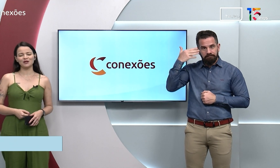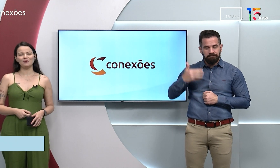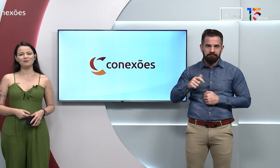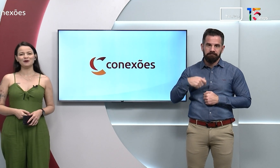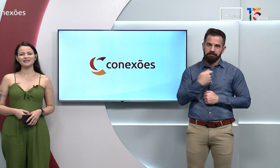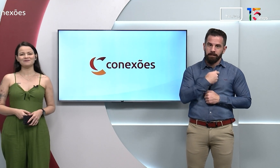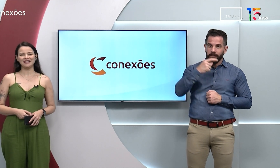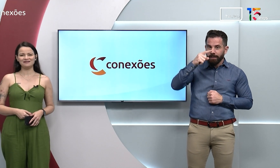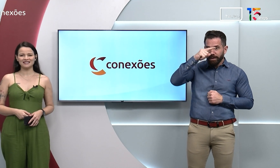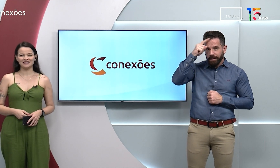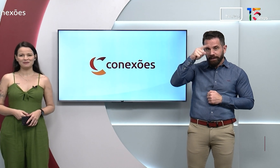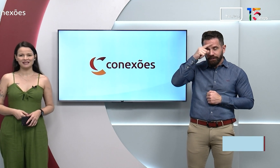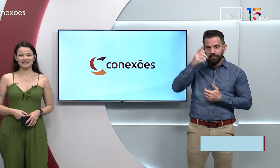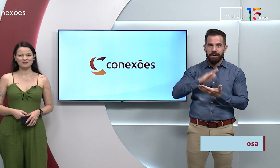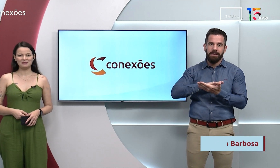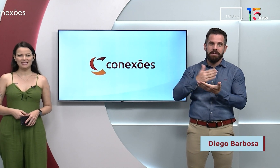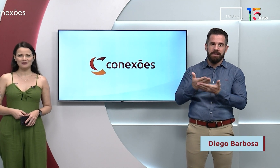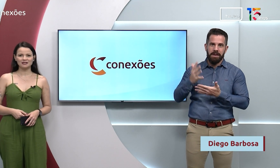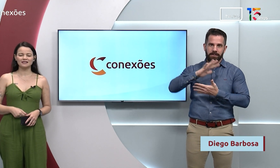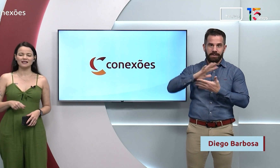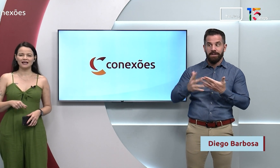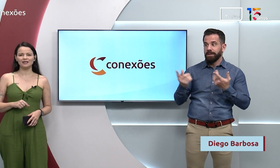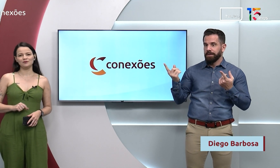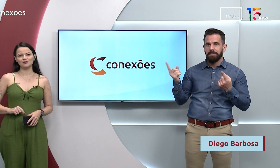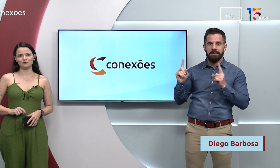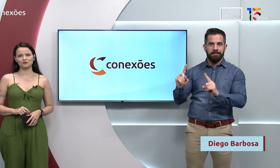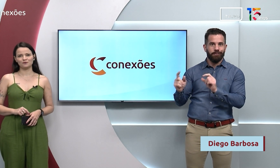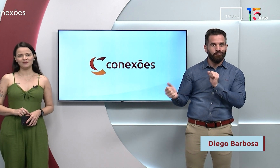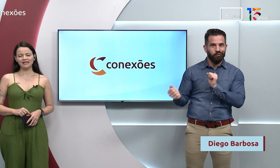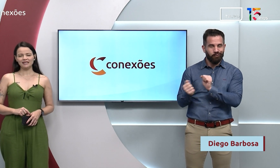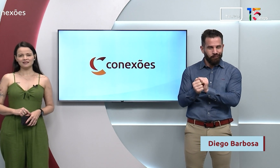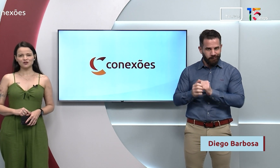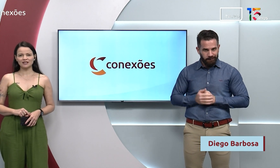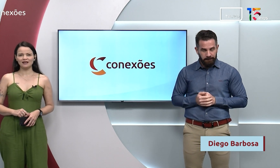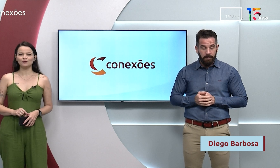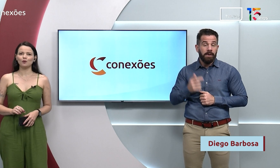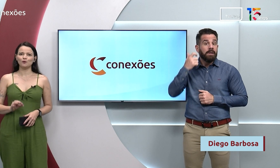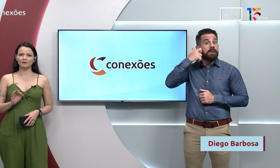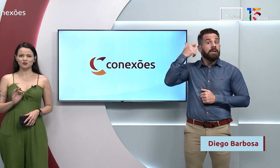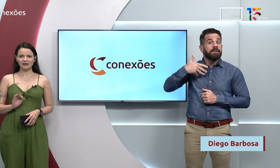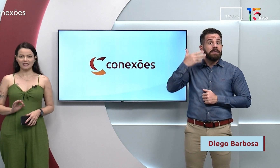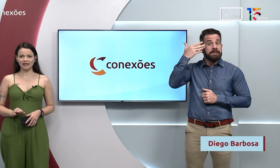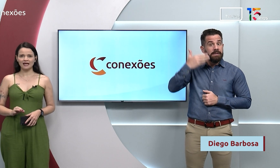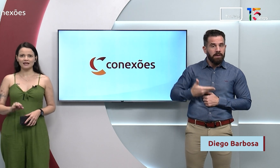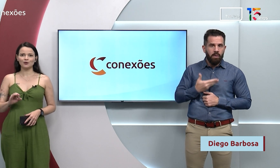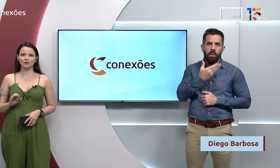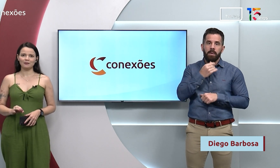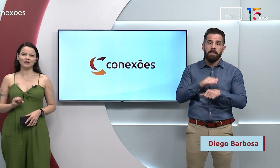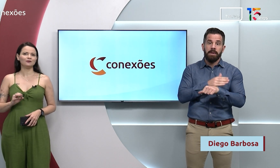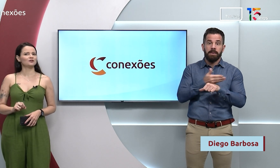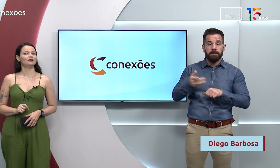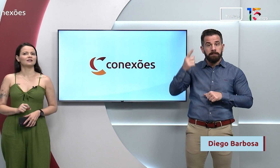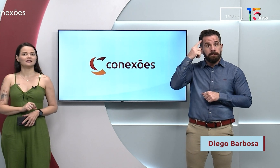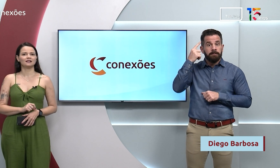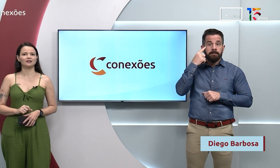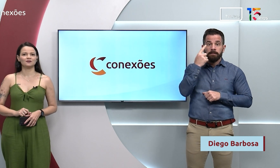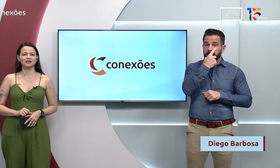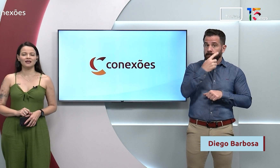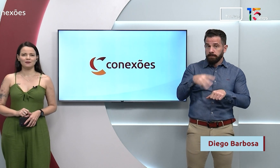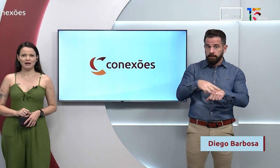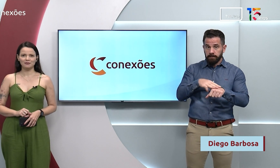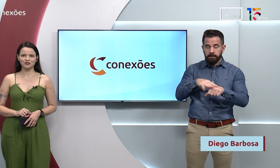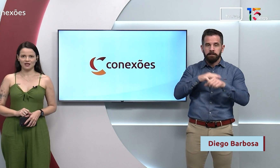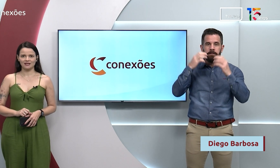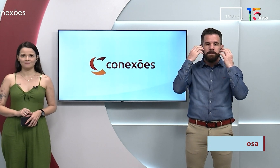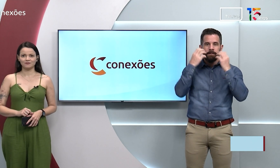professor Diego Barbosa. Ele faz interpretação para Libras aqui no estúdio e se descreve como um homem de pele clara, com cabelos e olhos castanhos